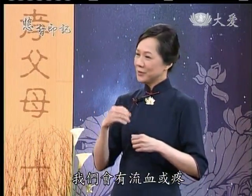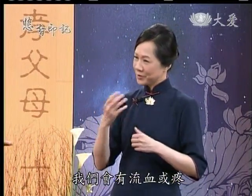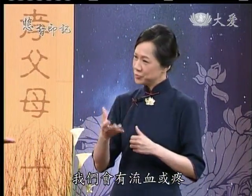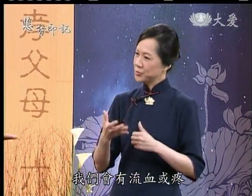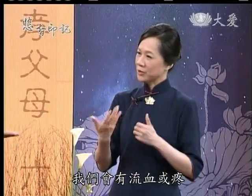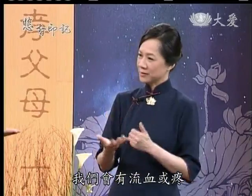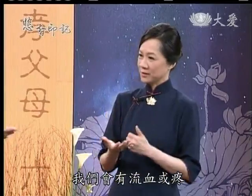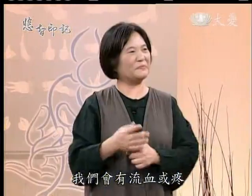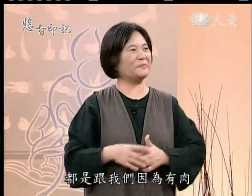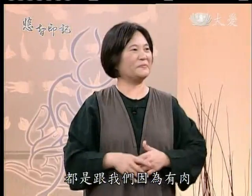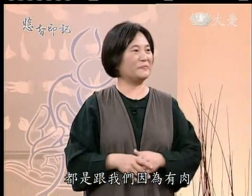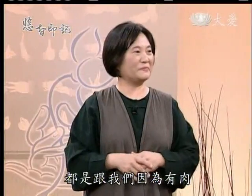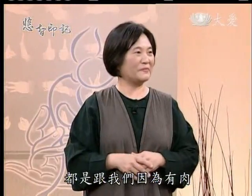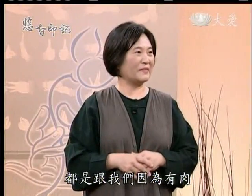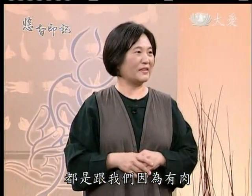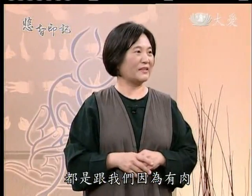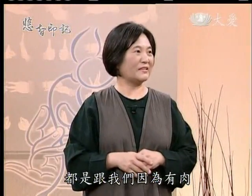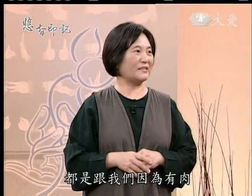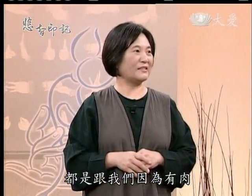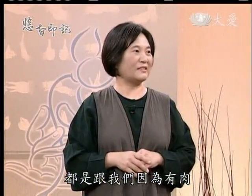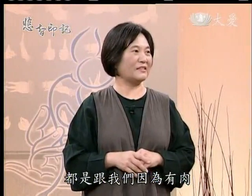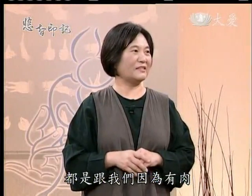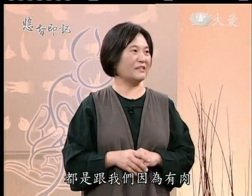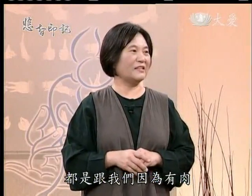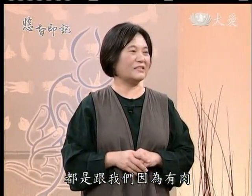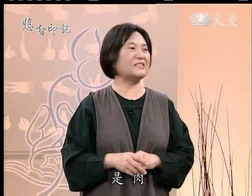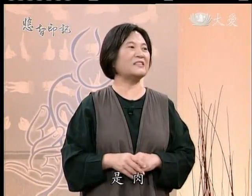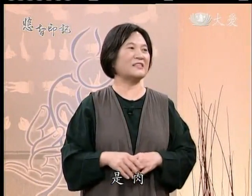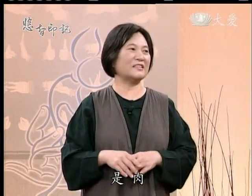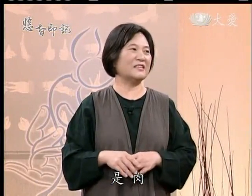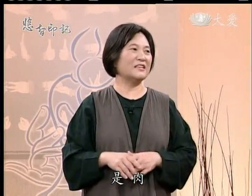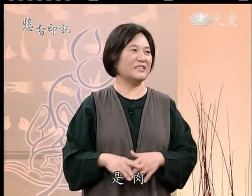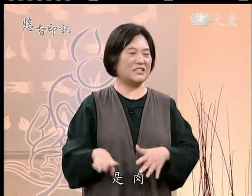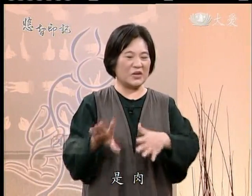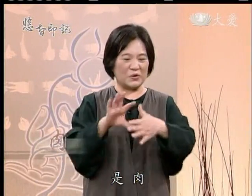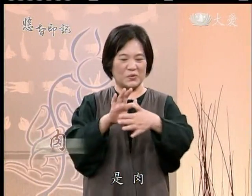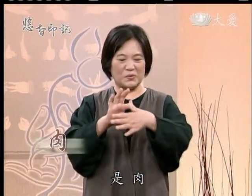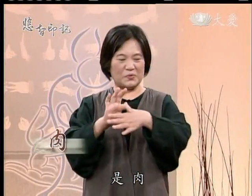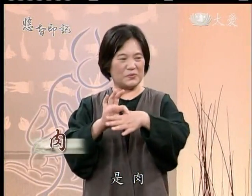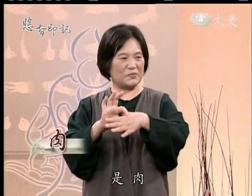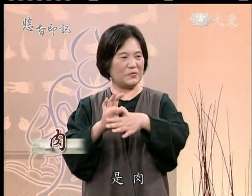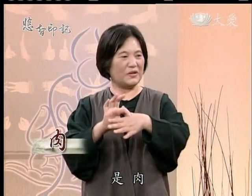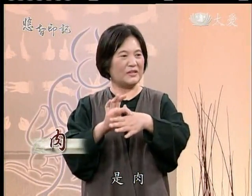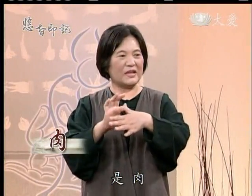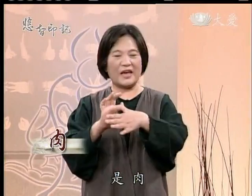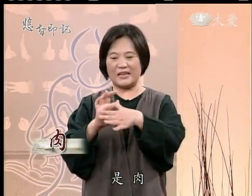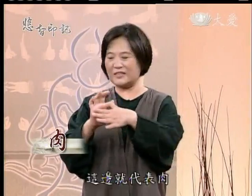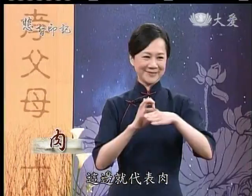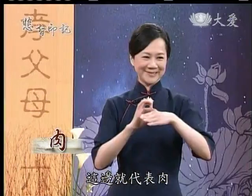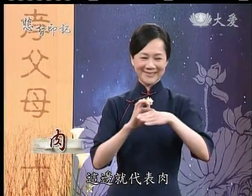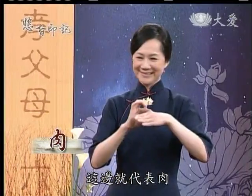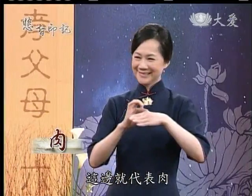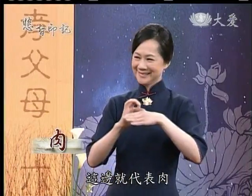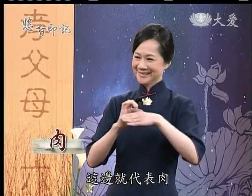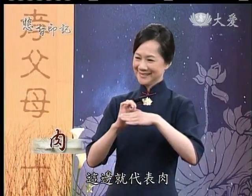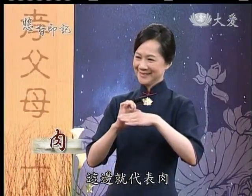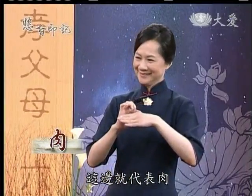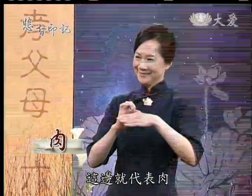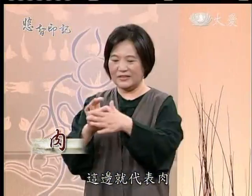有流血啊，或疼痛，都是跟我们因为有肉嘛， 是，肉 啊，肉， 哎，这边就代表肉，